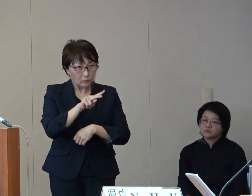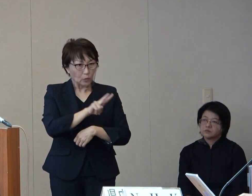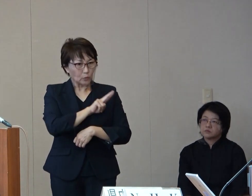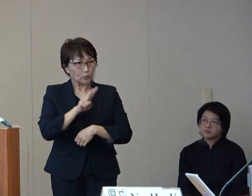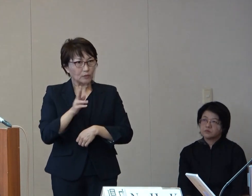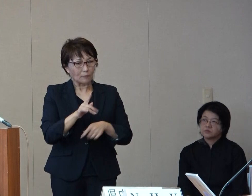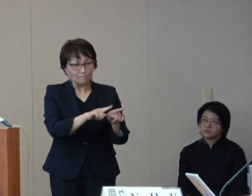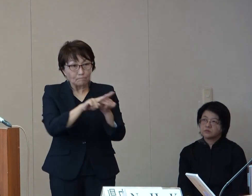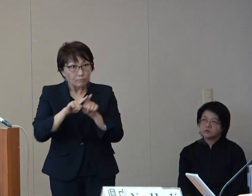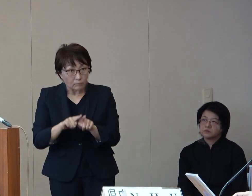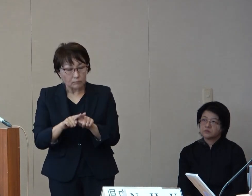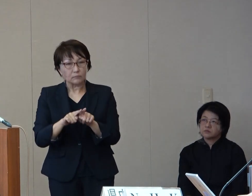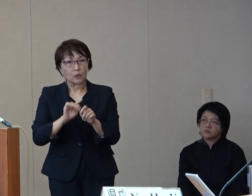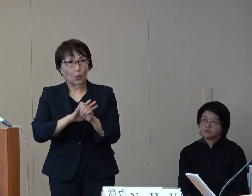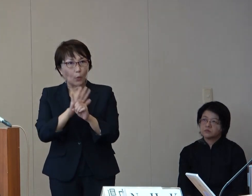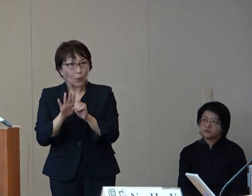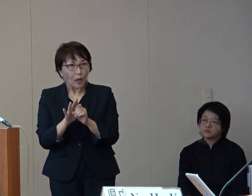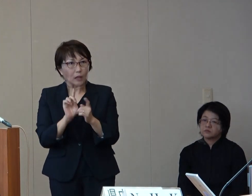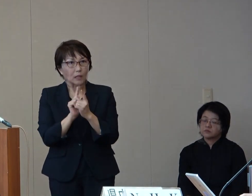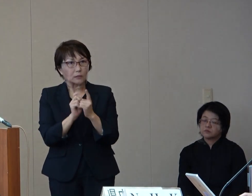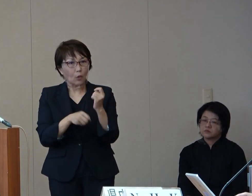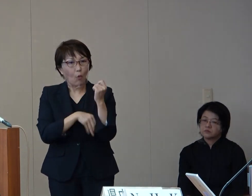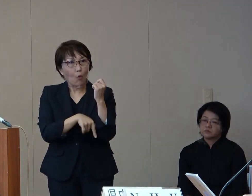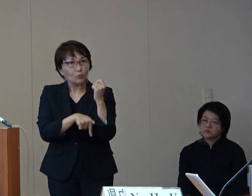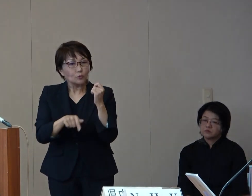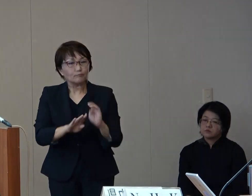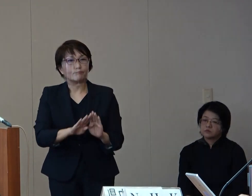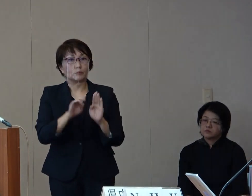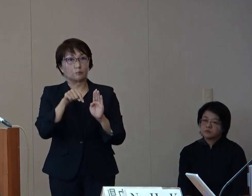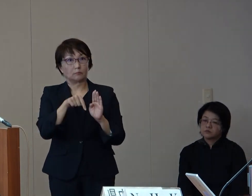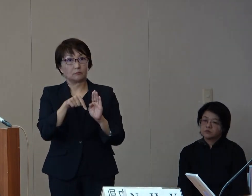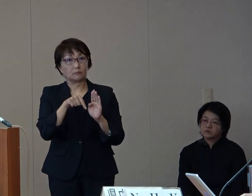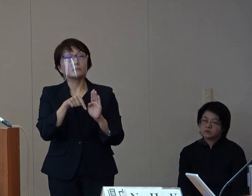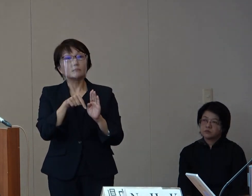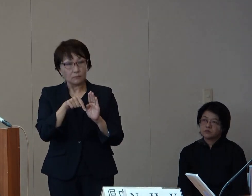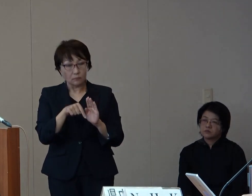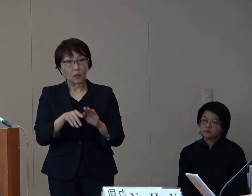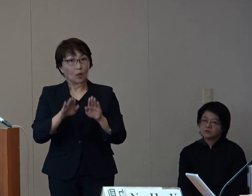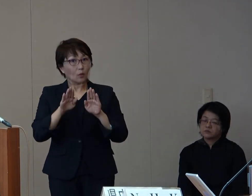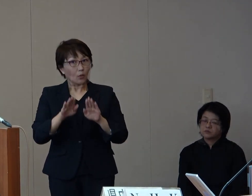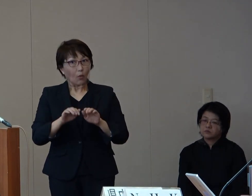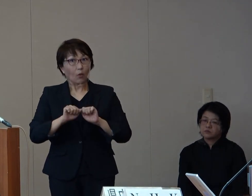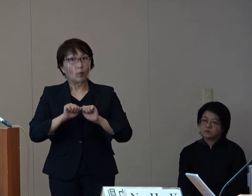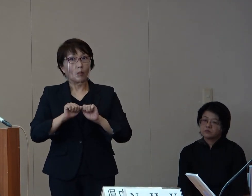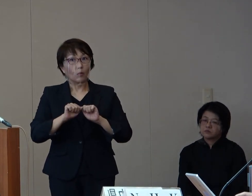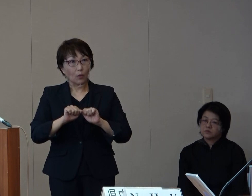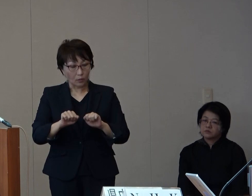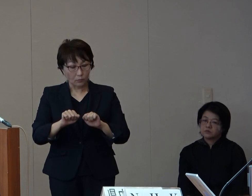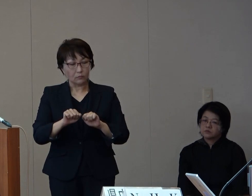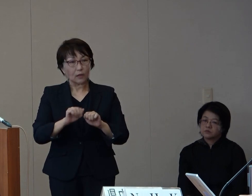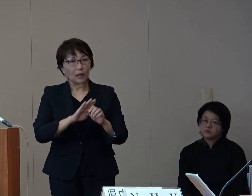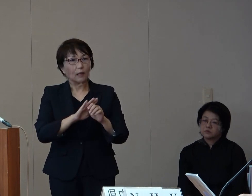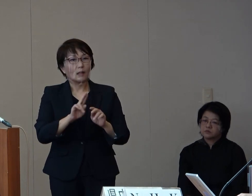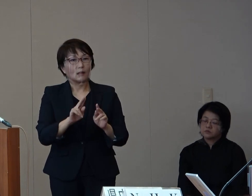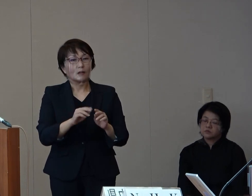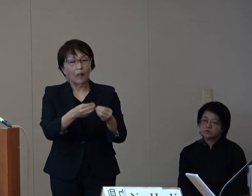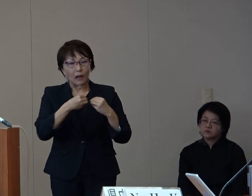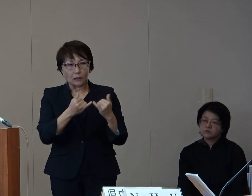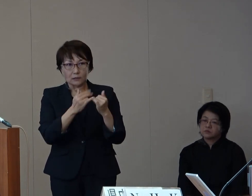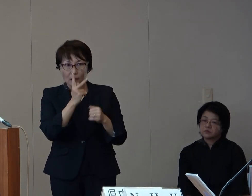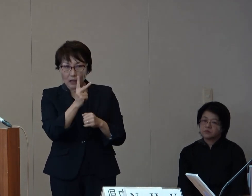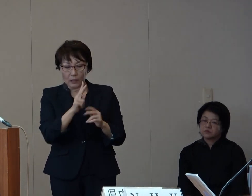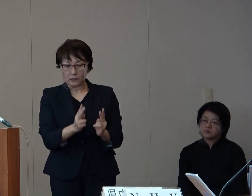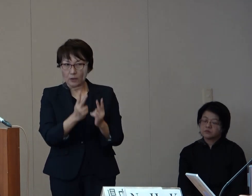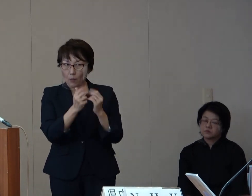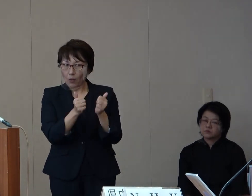ねこの対策3月発問街道平井恵今日行われます感染か専門会議